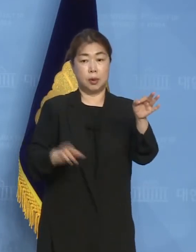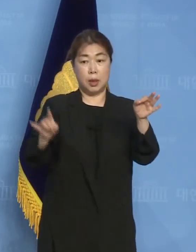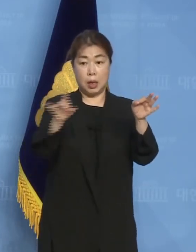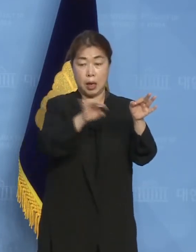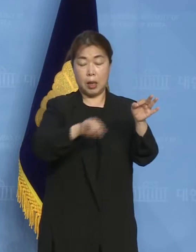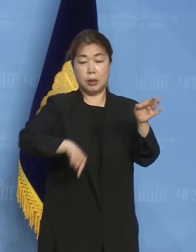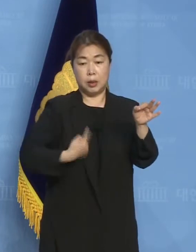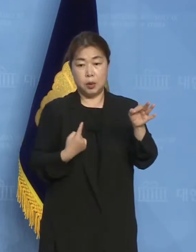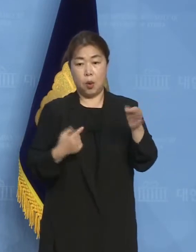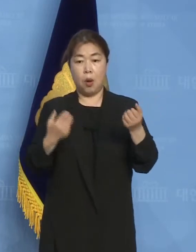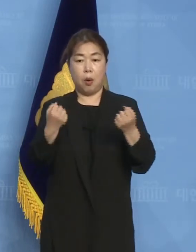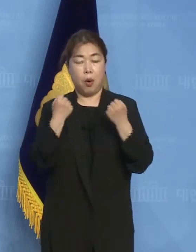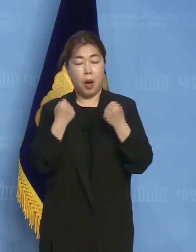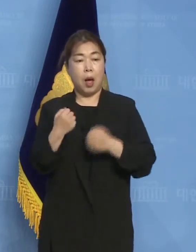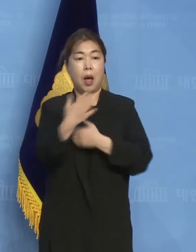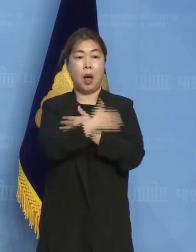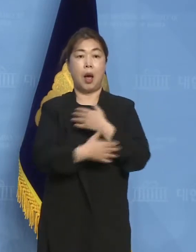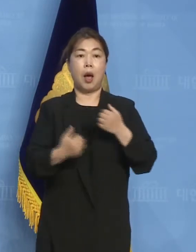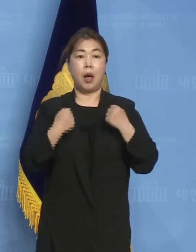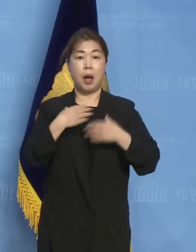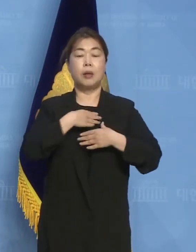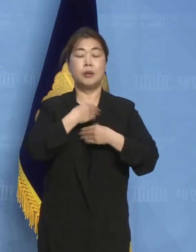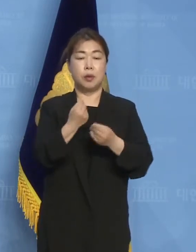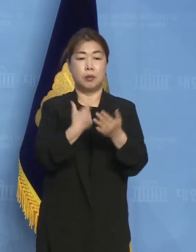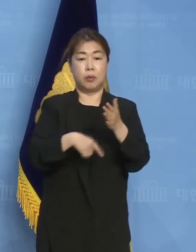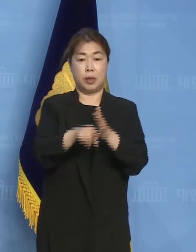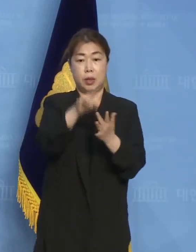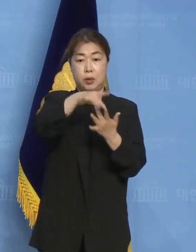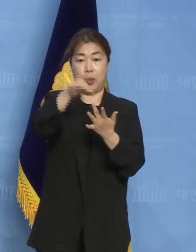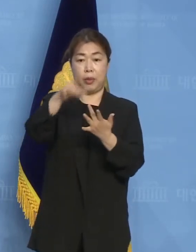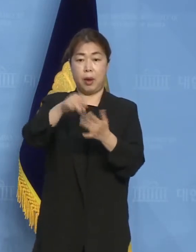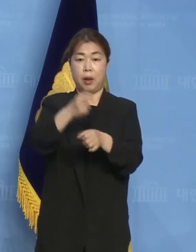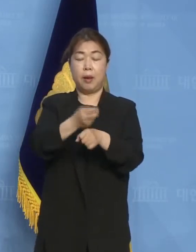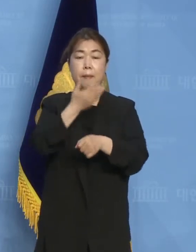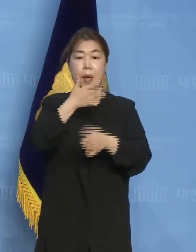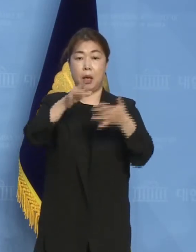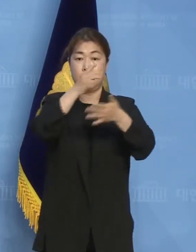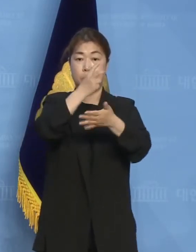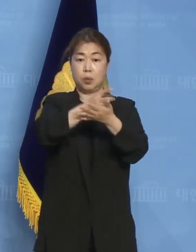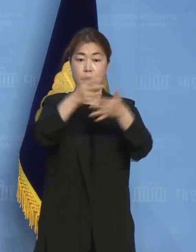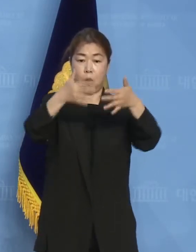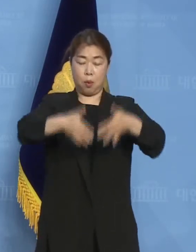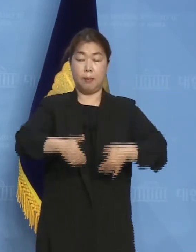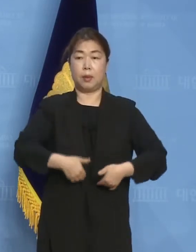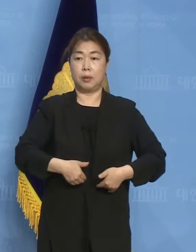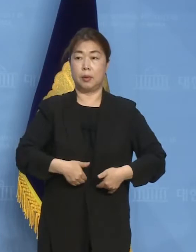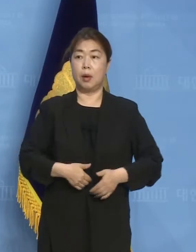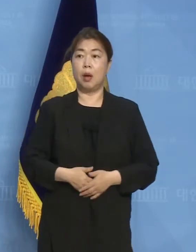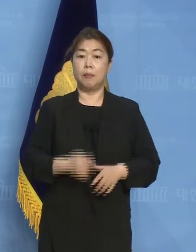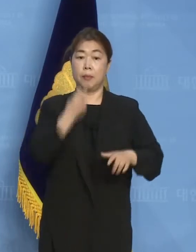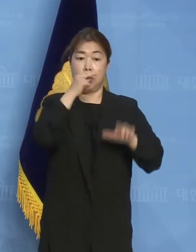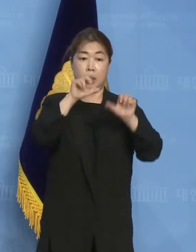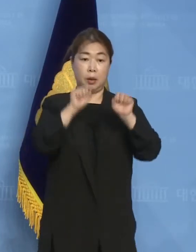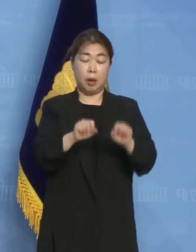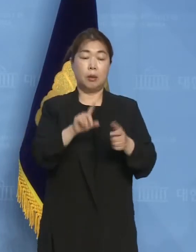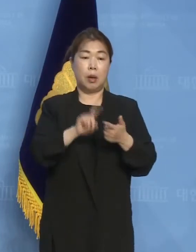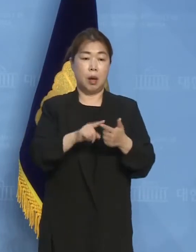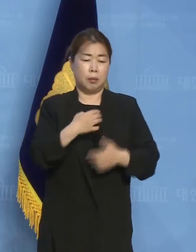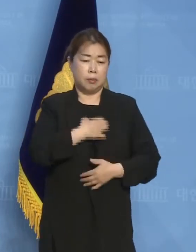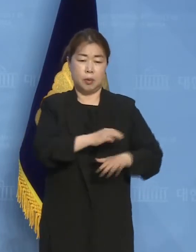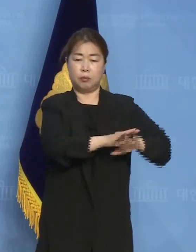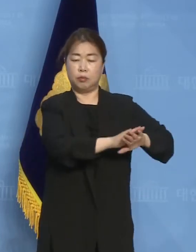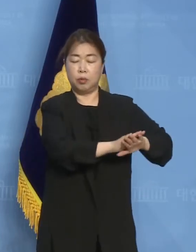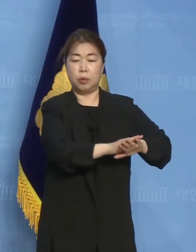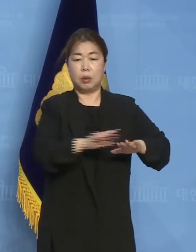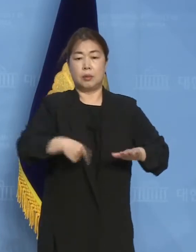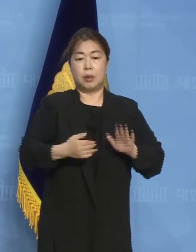각자가 스스로의 건강과 안전을 위한 선택을 할 수 있는 조건을 마련해 주었습니다. 생계에 대한 걱정을 내려놓고